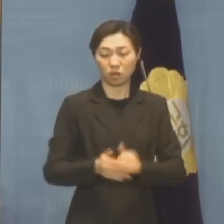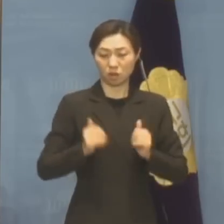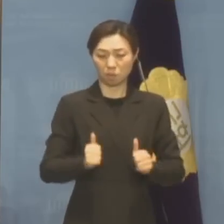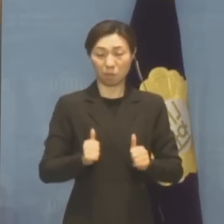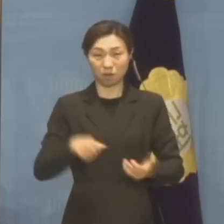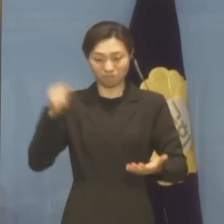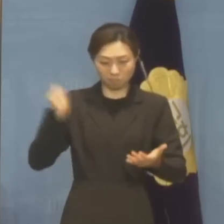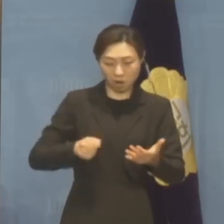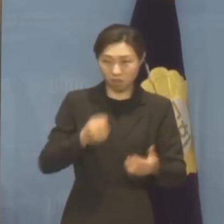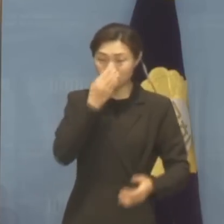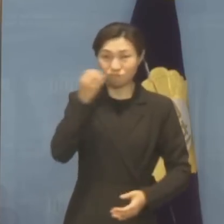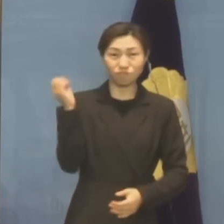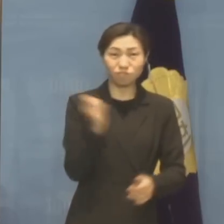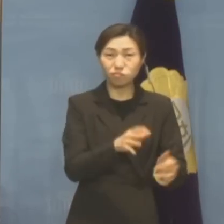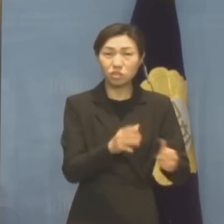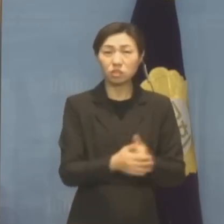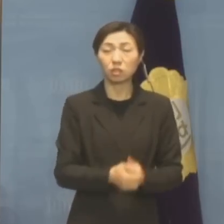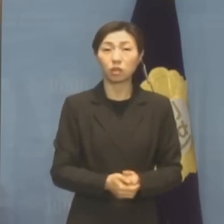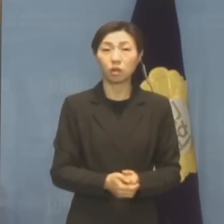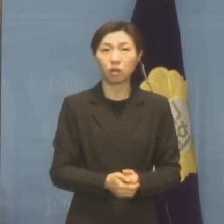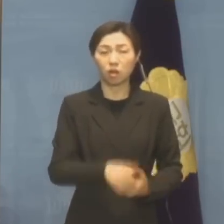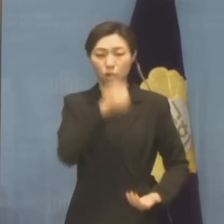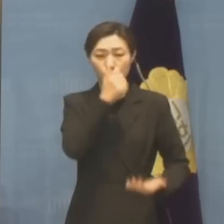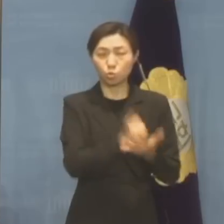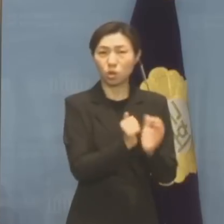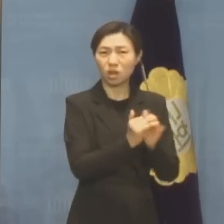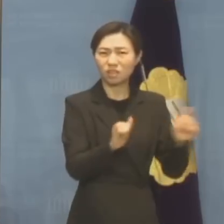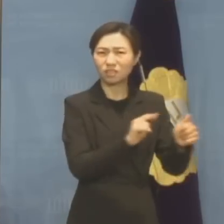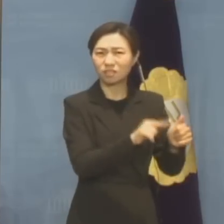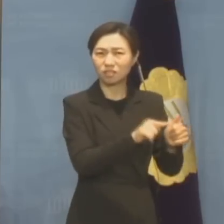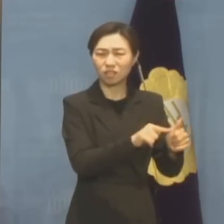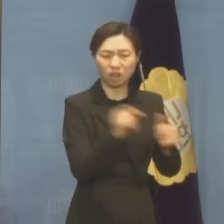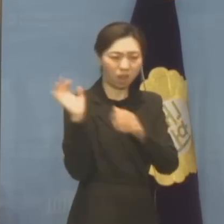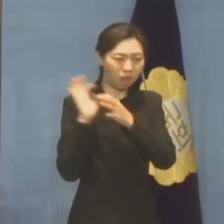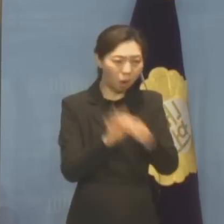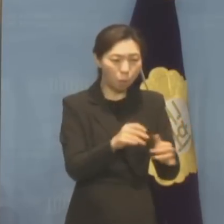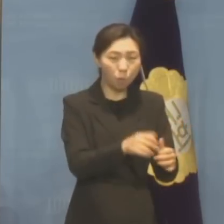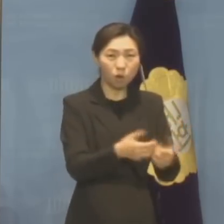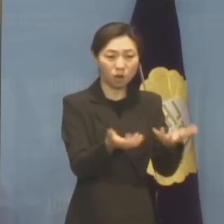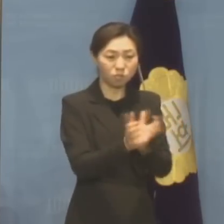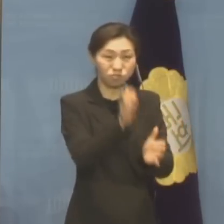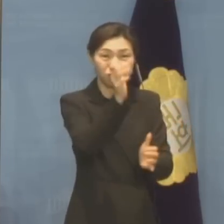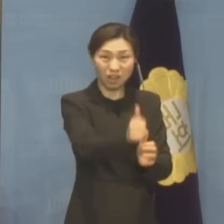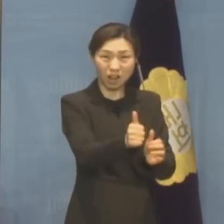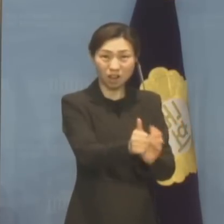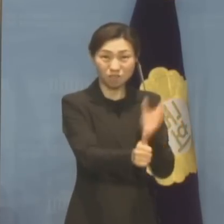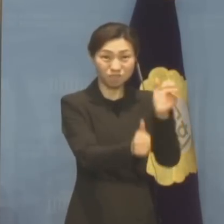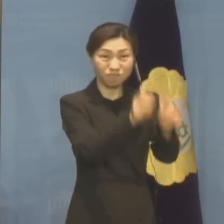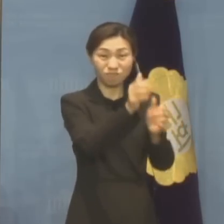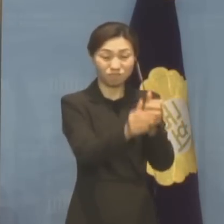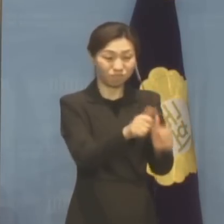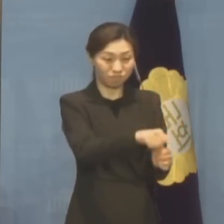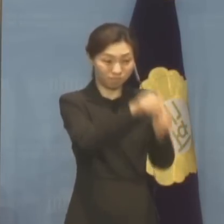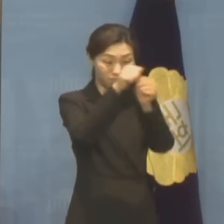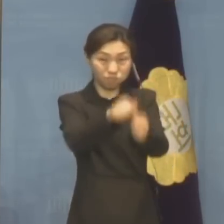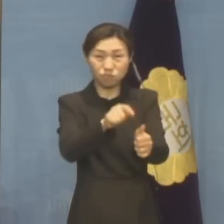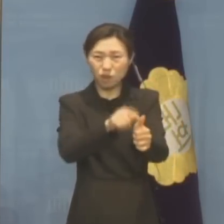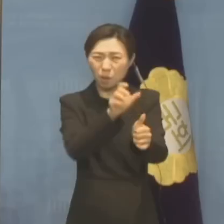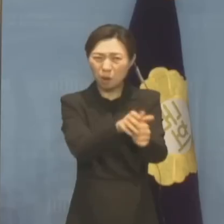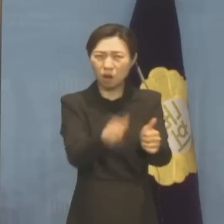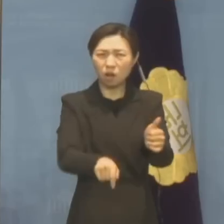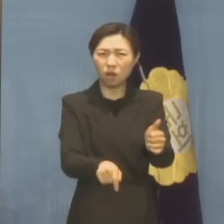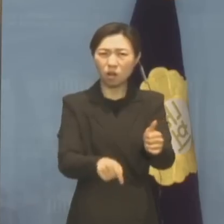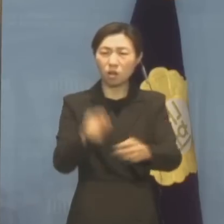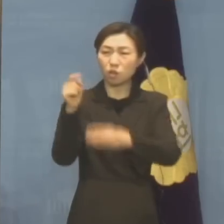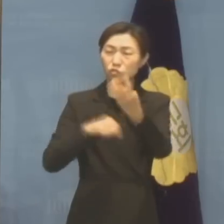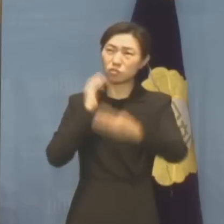무시하고 자격 미달인 범법자 김태호 1차장을 계속 쓴다면 국민은 윤석열 대통령의 안보관을